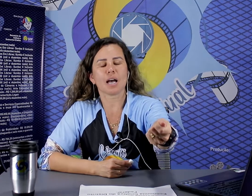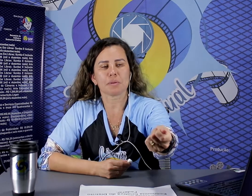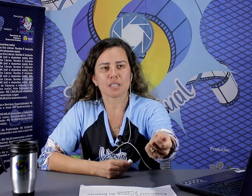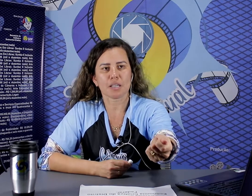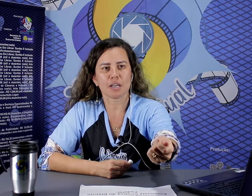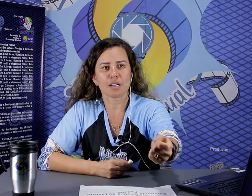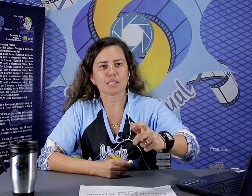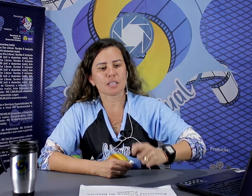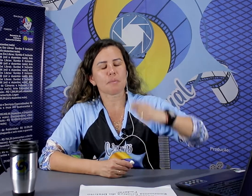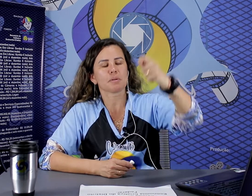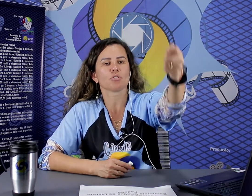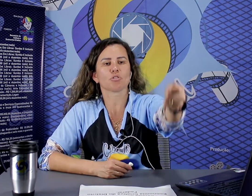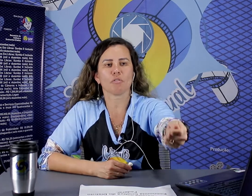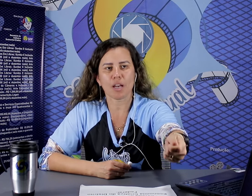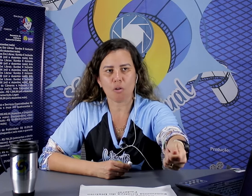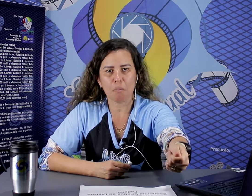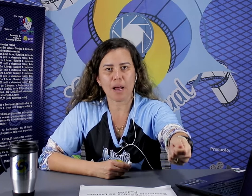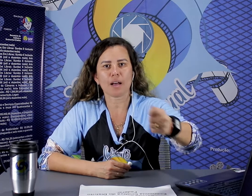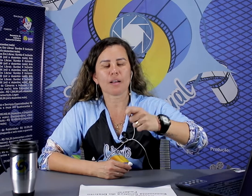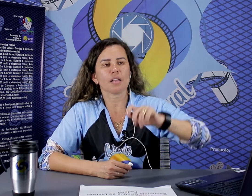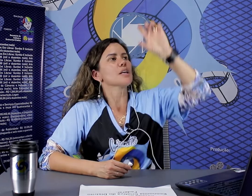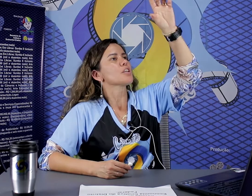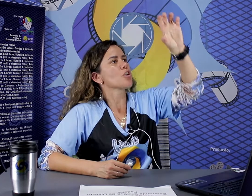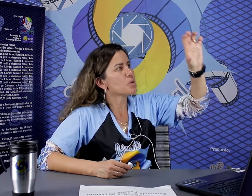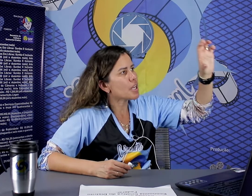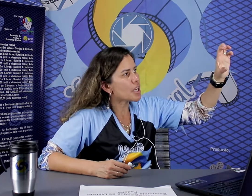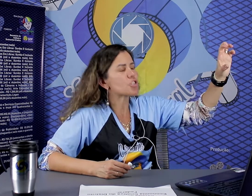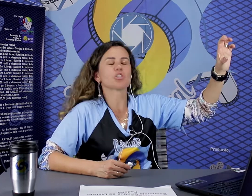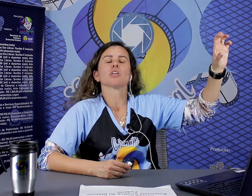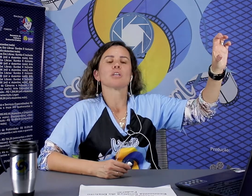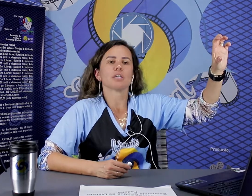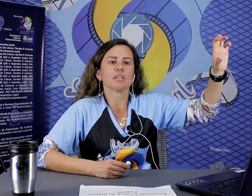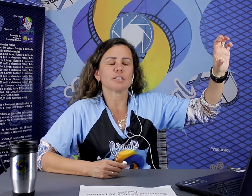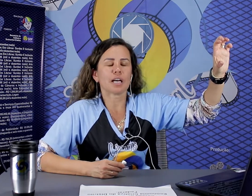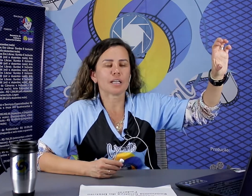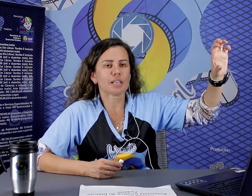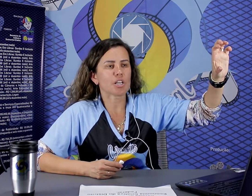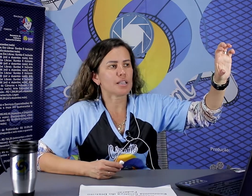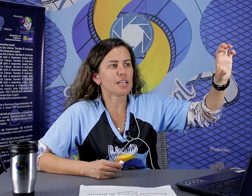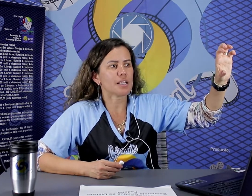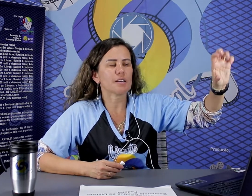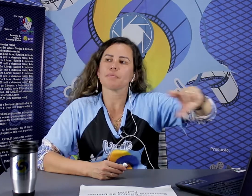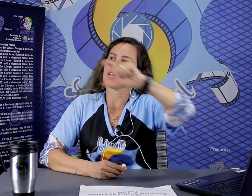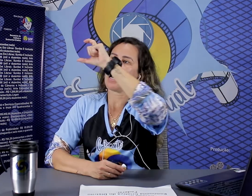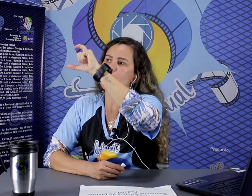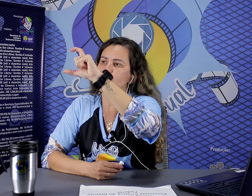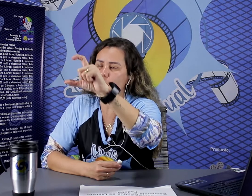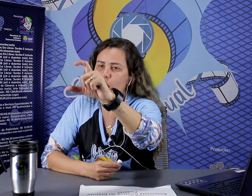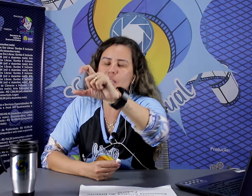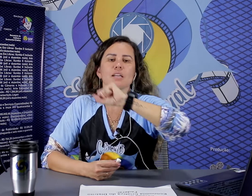essa criança, e dar para esse jovem lá comprar, deixar um bilhete na geladeira, a receita